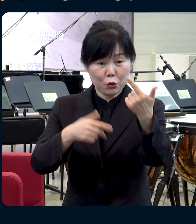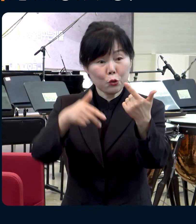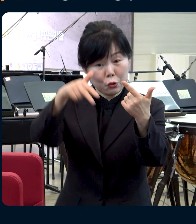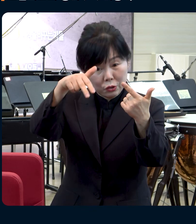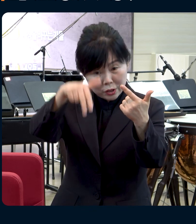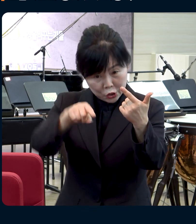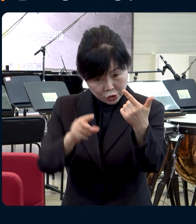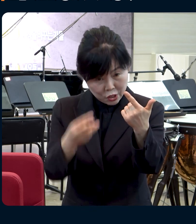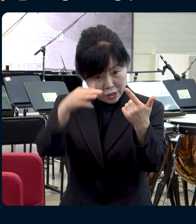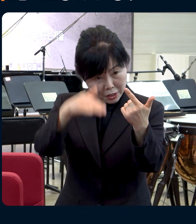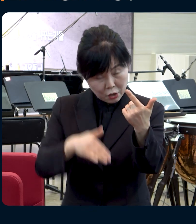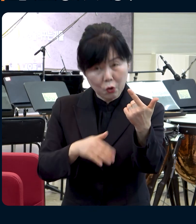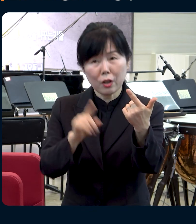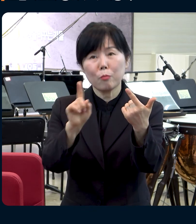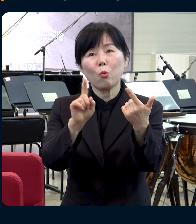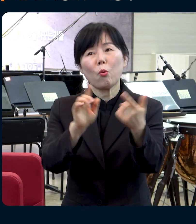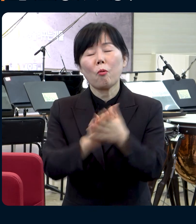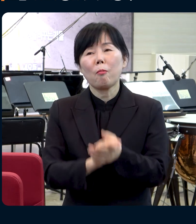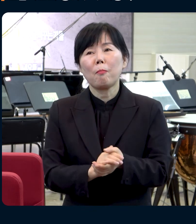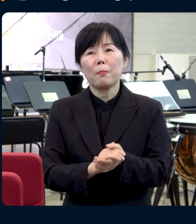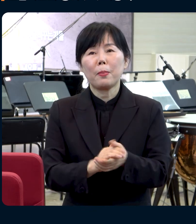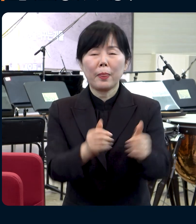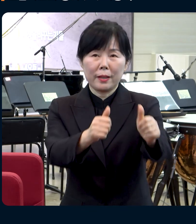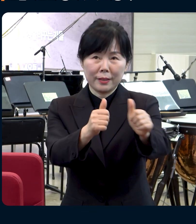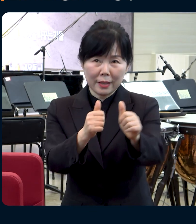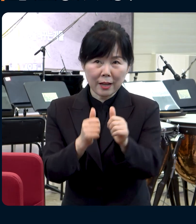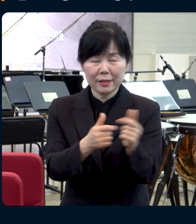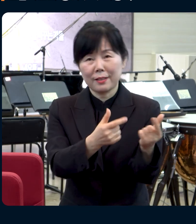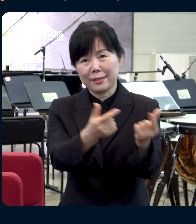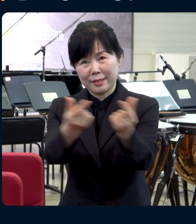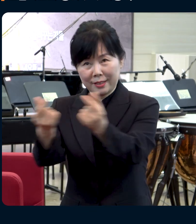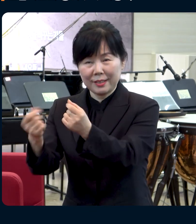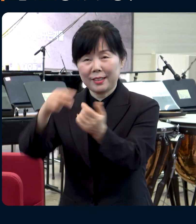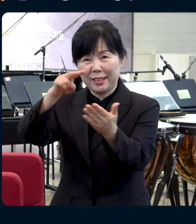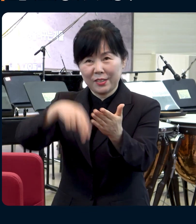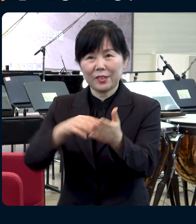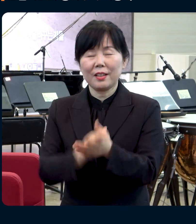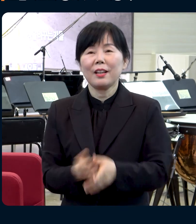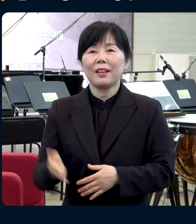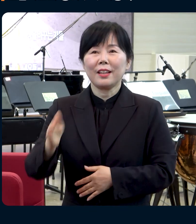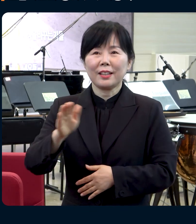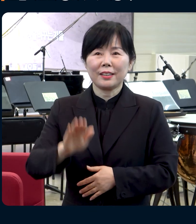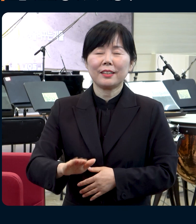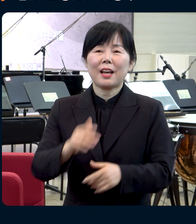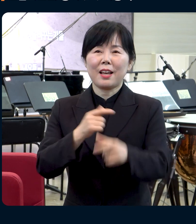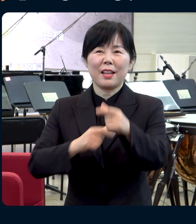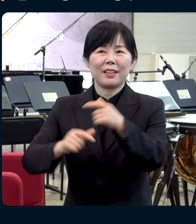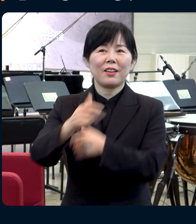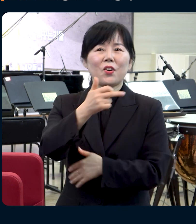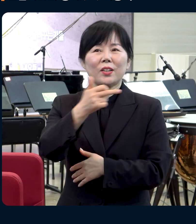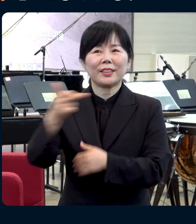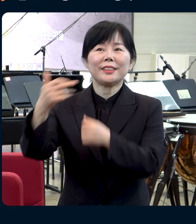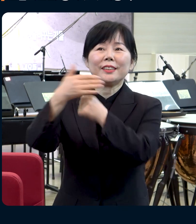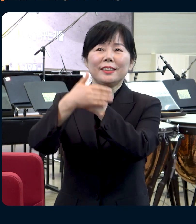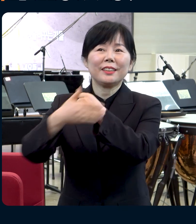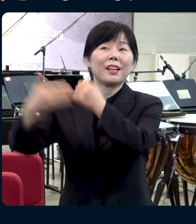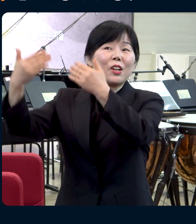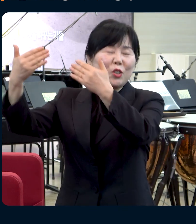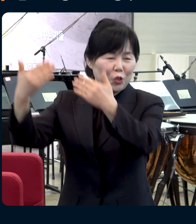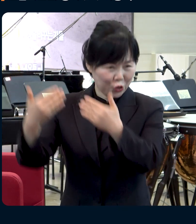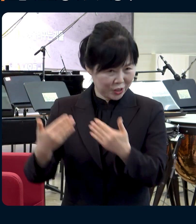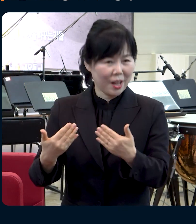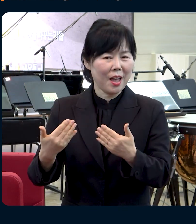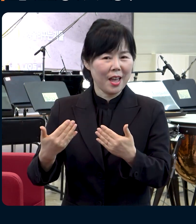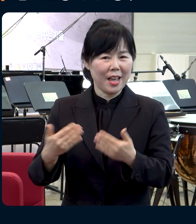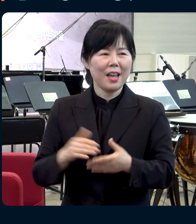같이 말씀합니다. 우리 귀한 호산나의 목소리로, 큰 목소리로 같이 한번 읽어볼까요? 시작. 그러나 더욱 큰